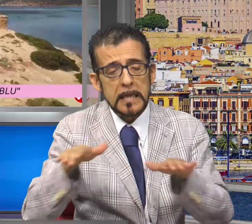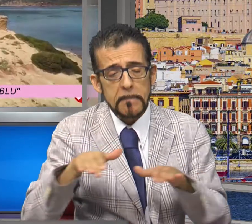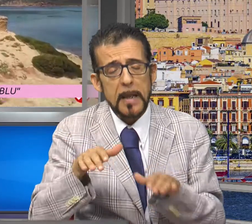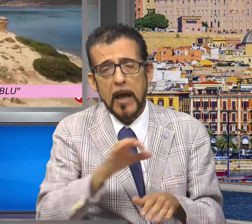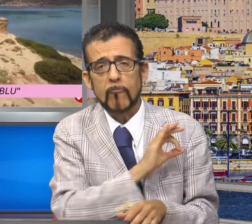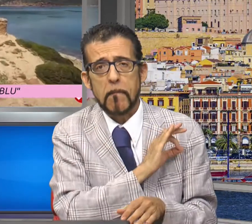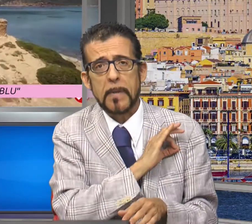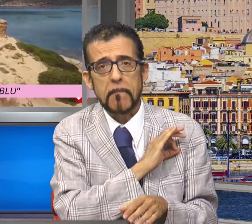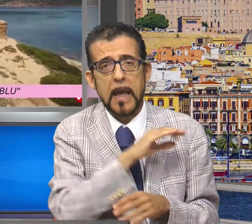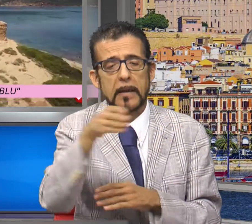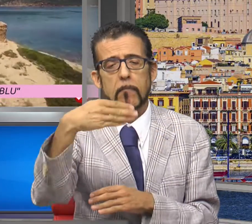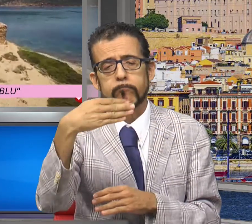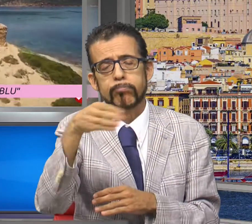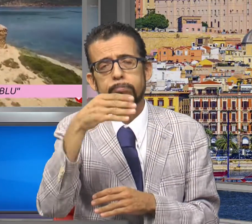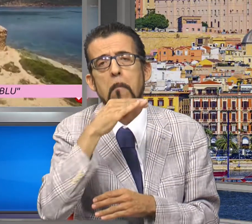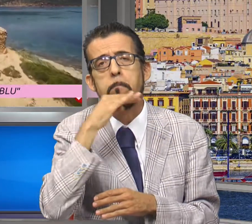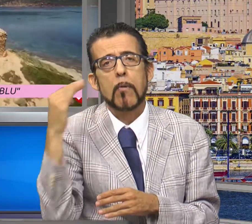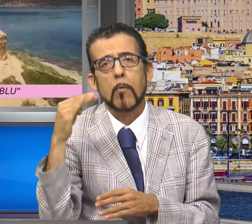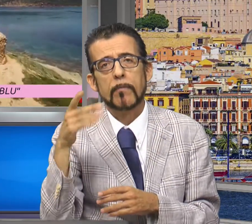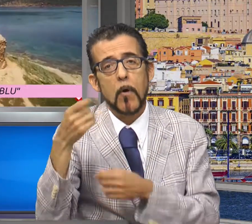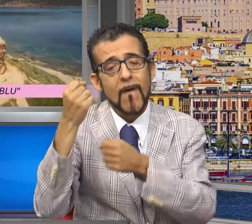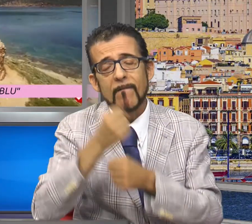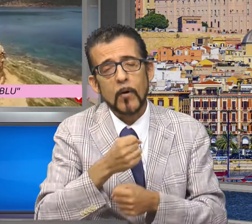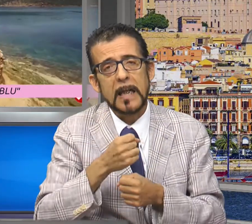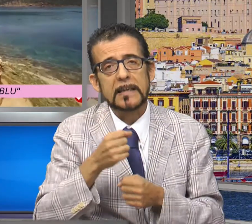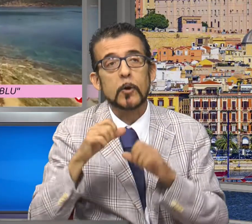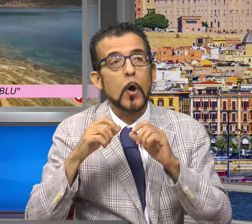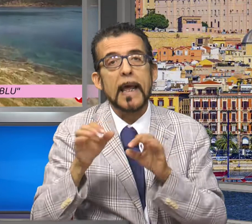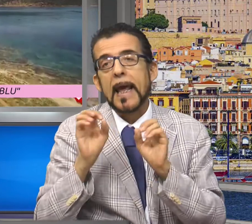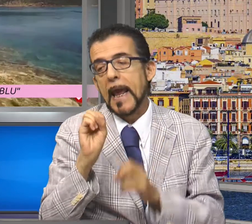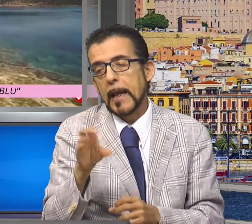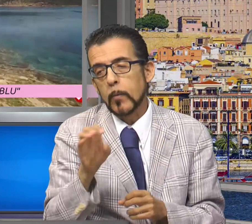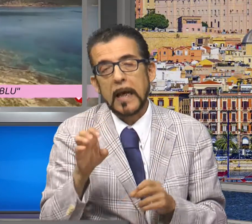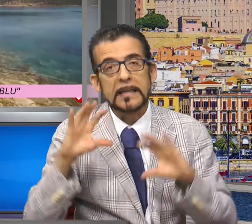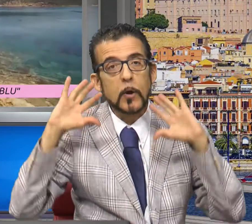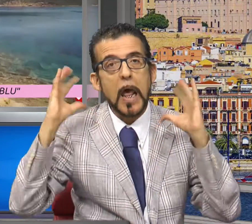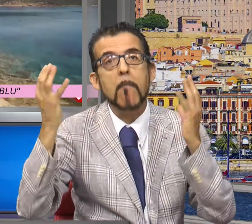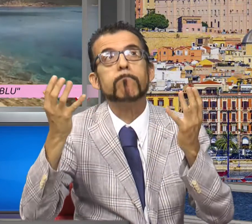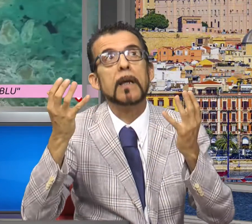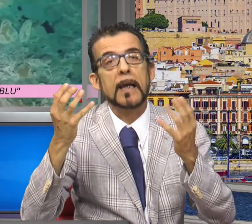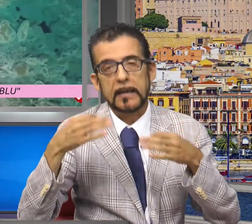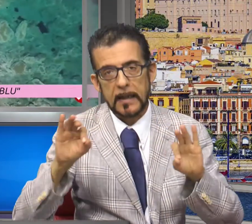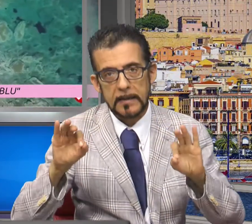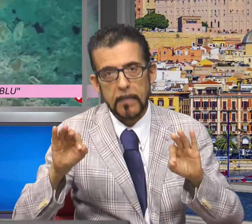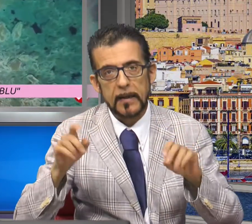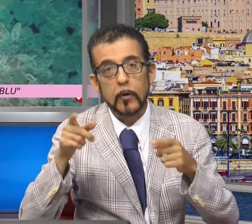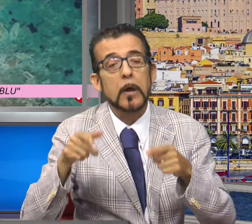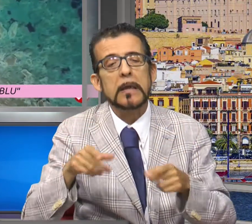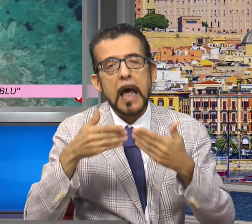della FE, la Fondazione per l'Educazione Ambientale, segnando di fatto l'apertura ufficiale della stagione balneare nei litorali